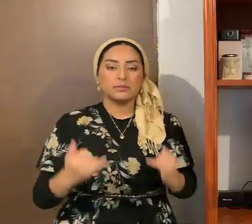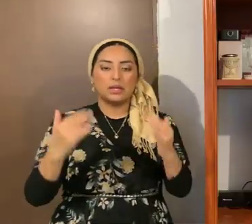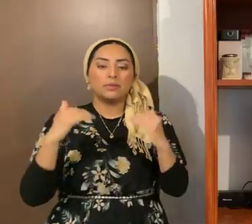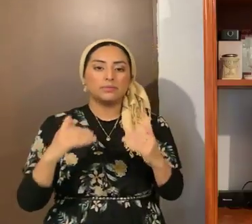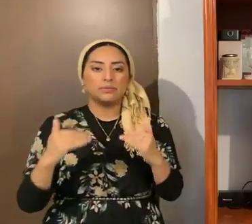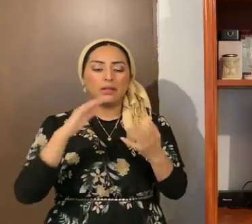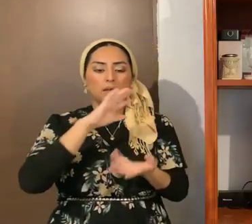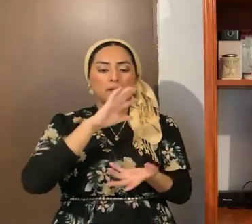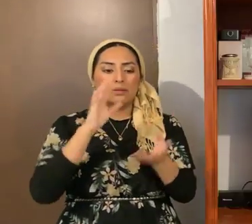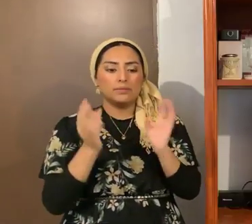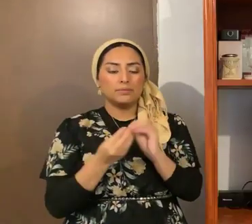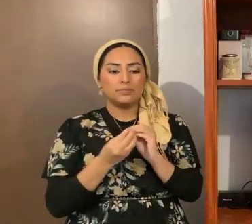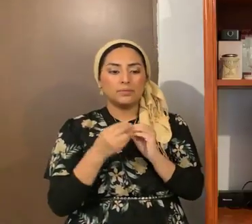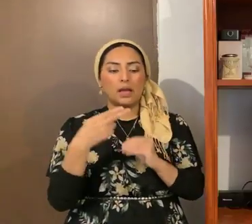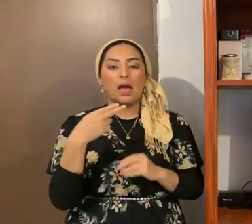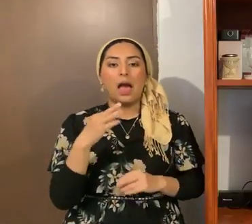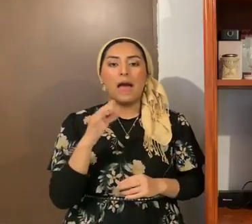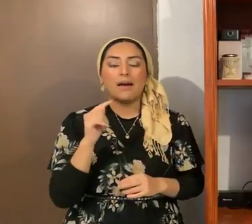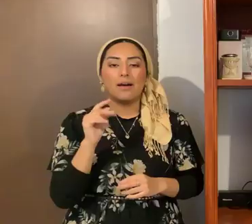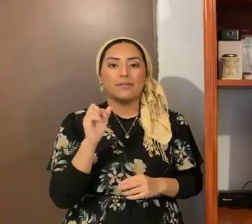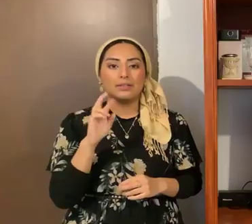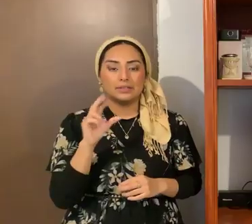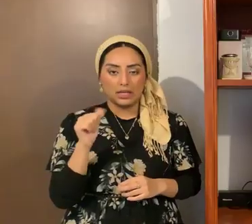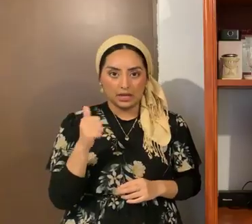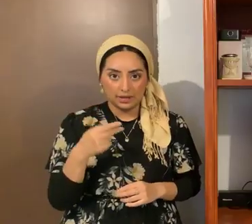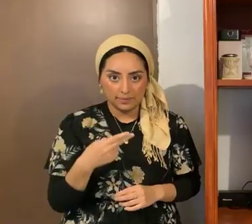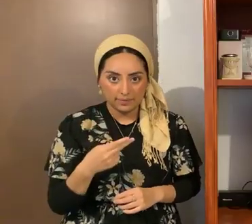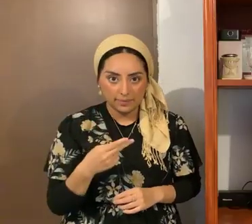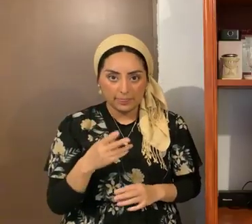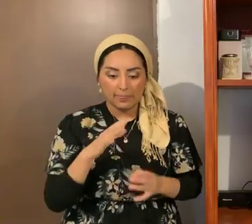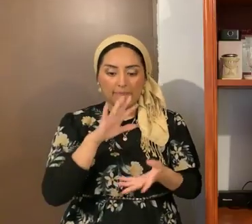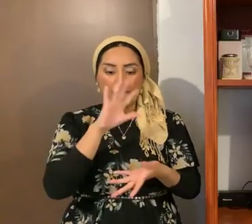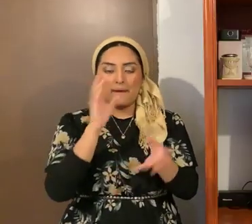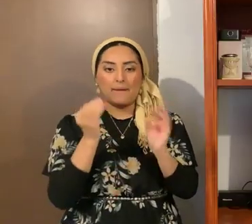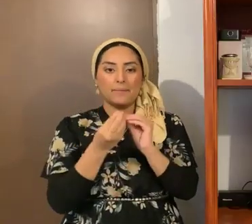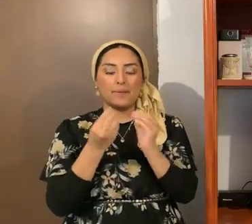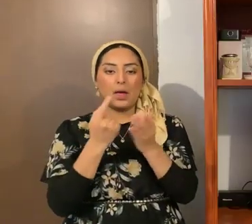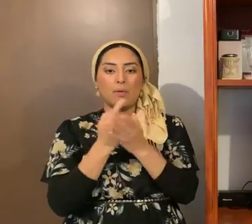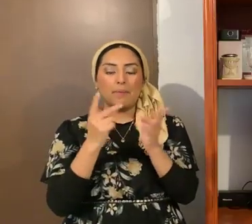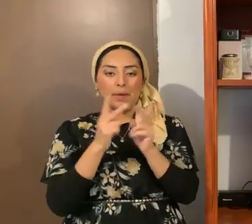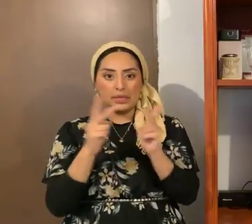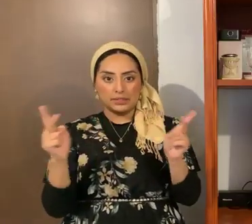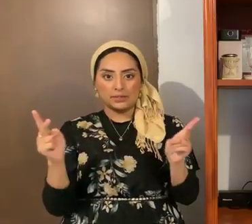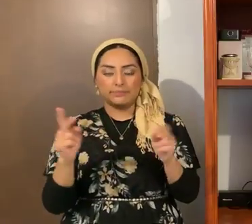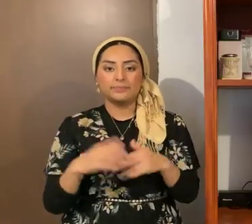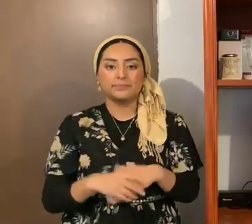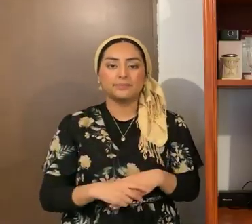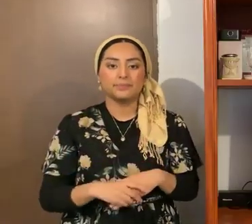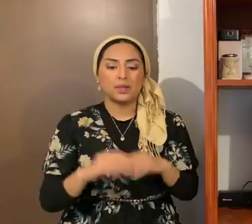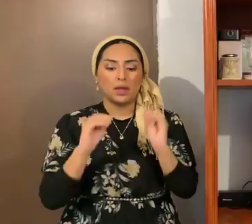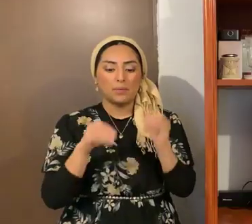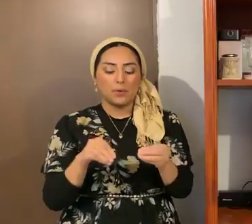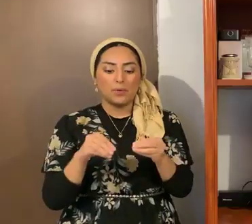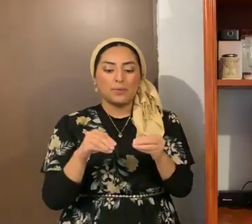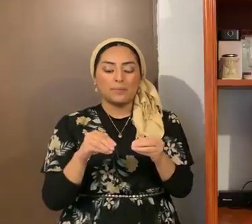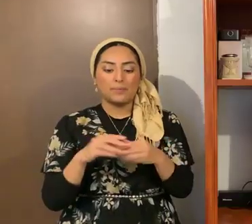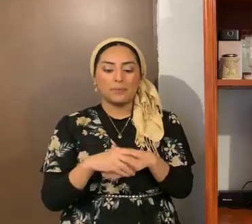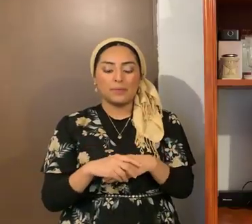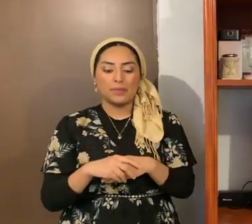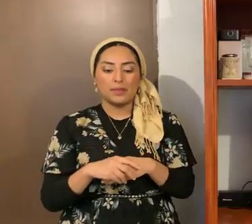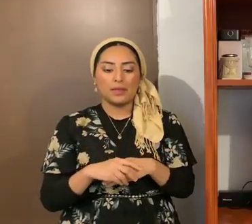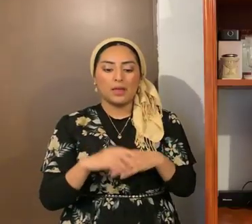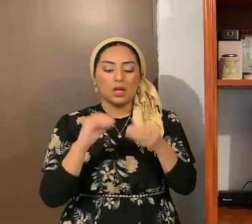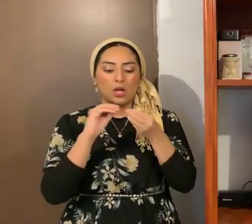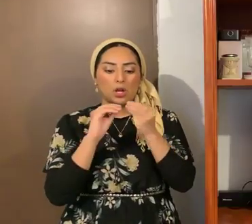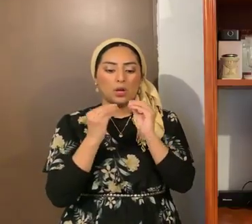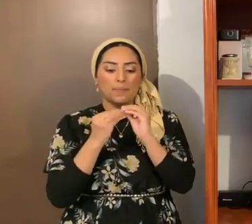conclusión de la Haftará y vamos a sacar una conclusión de la parashá. Ponle si quieres conclusión.